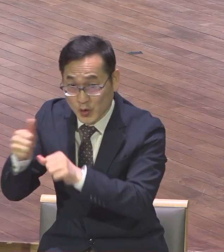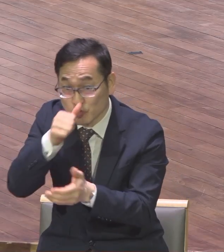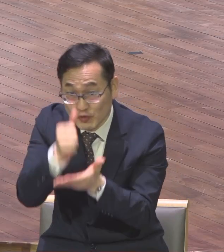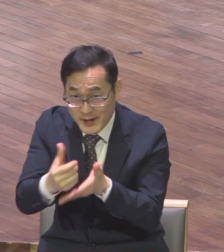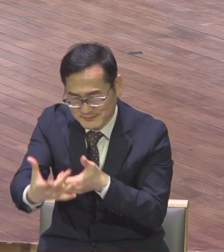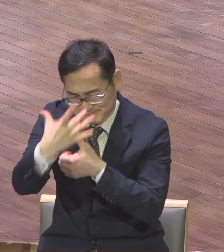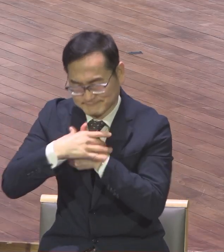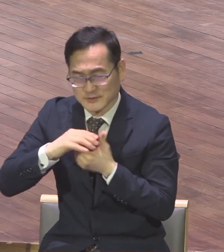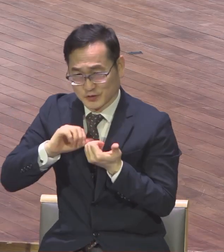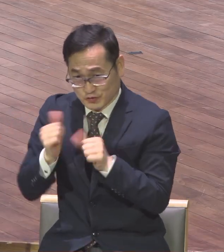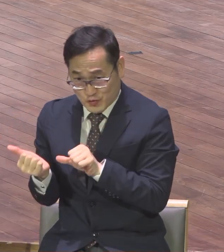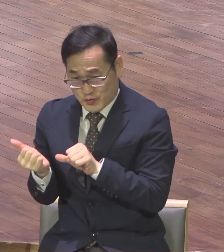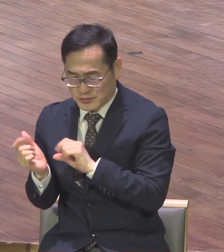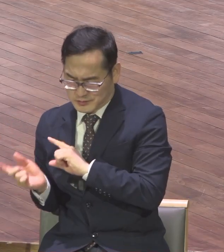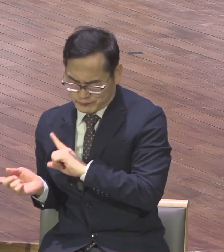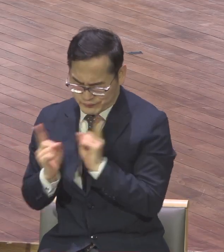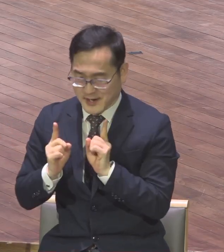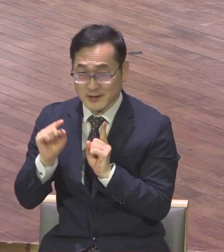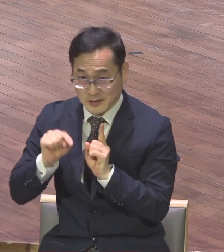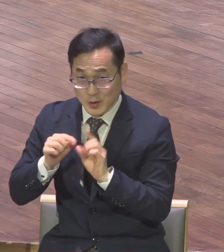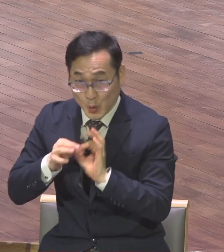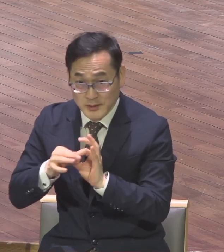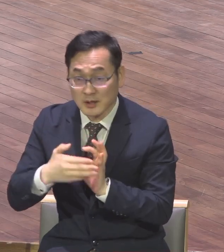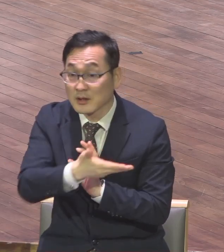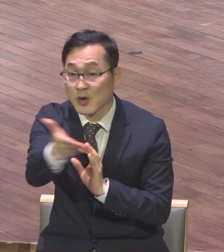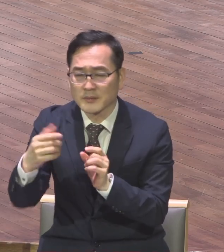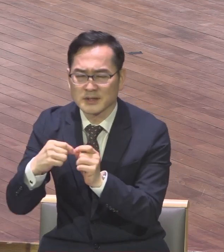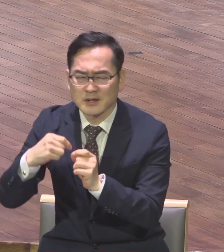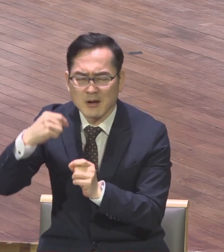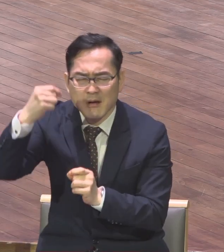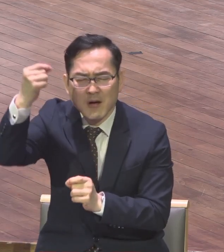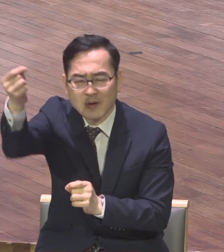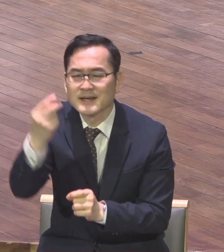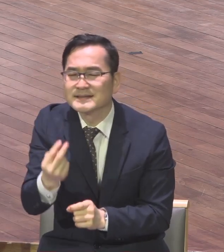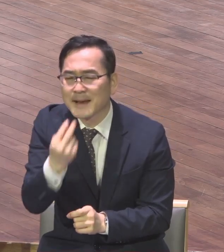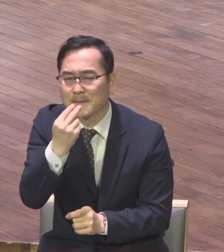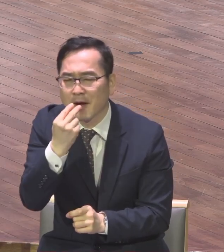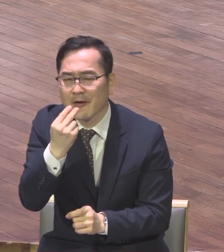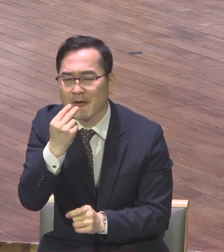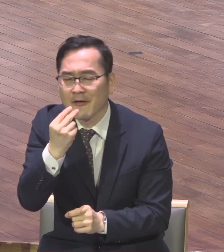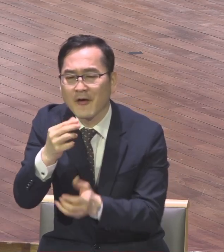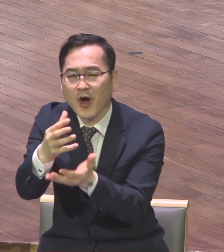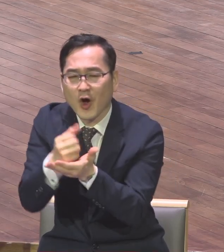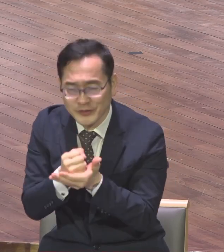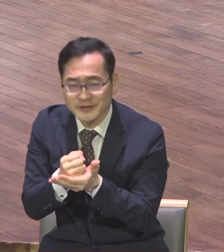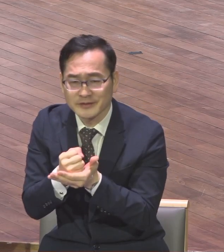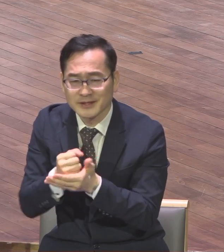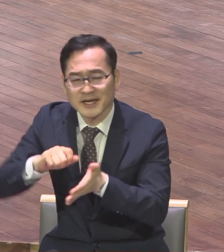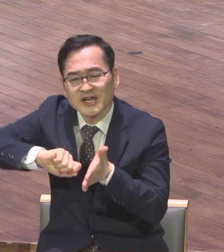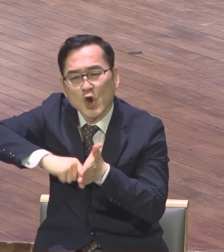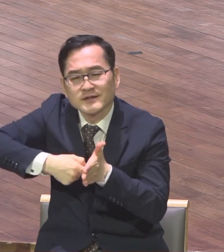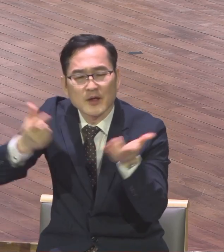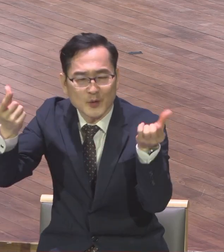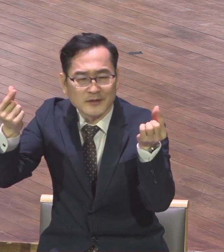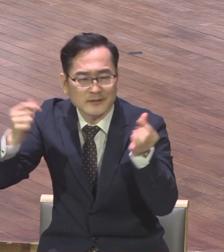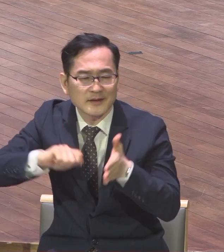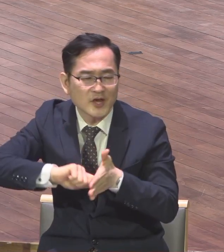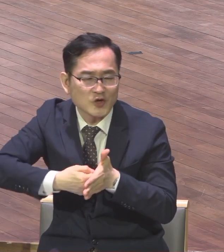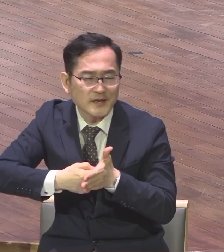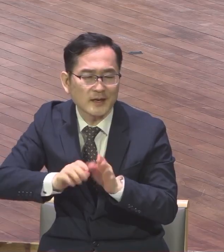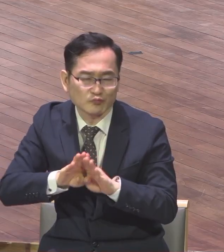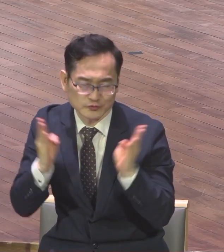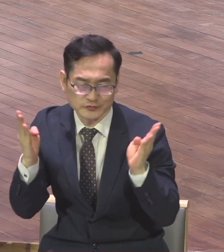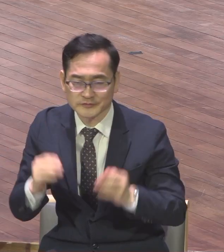우리에게 영원한 생명을 얻는 문이 열렸다.